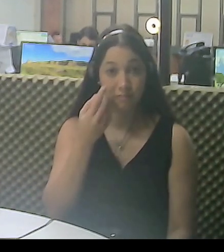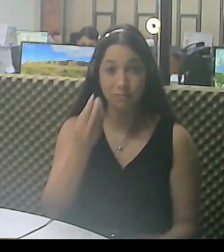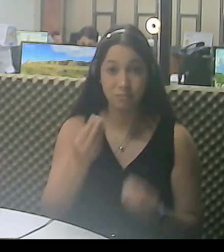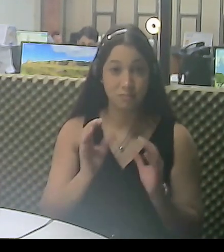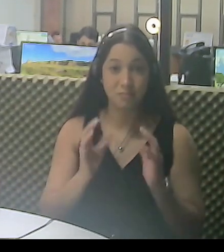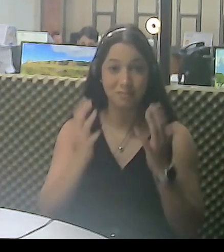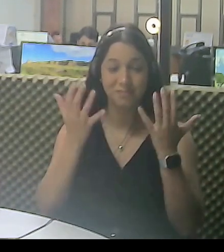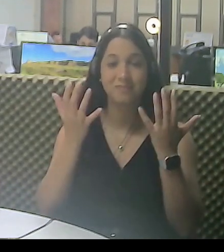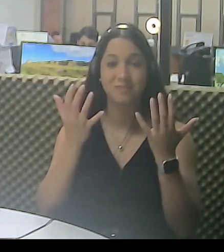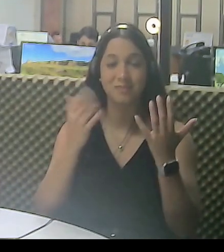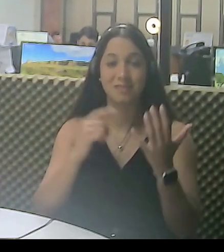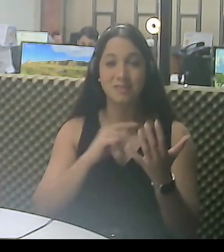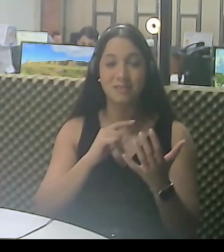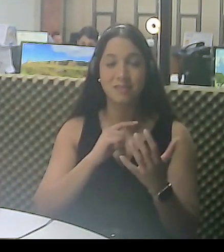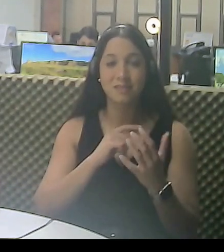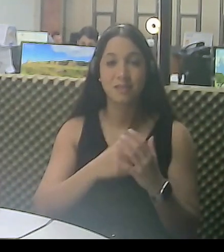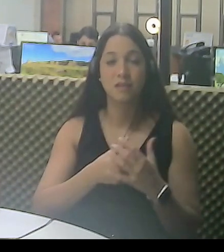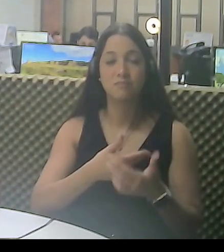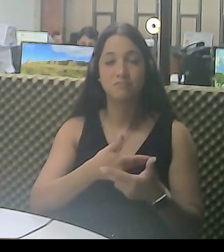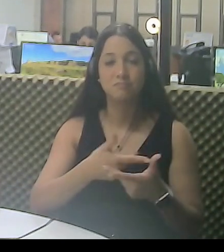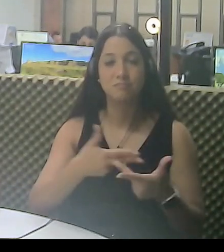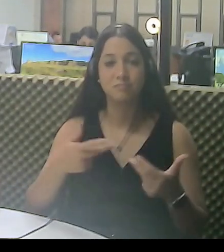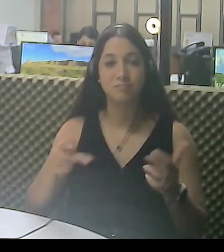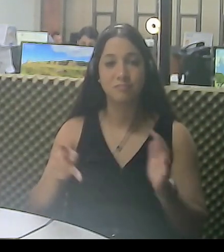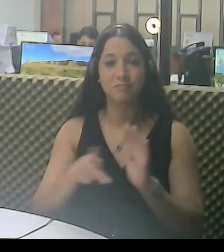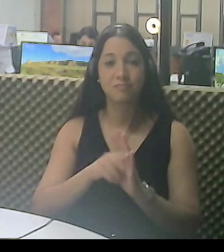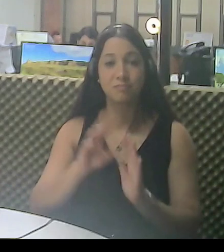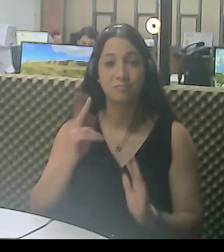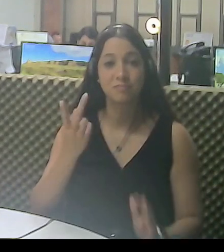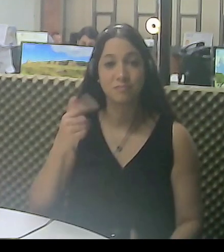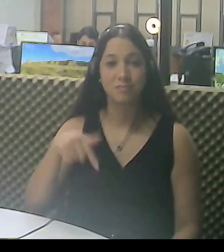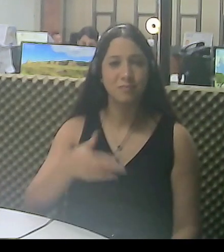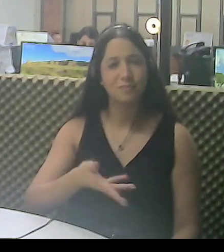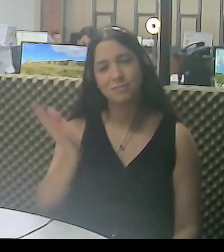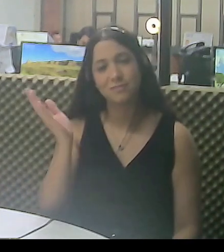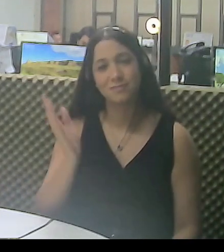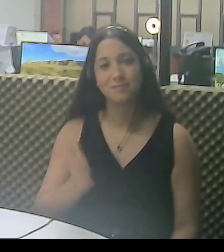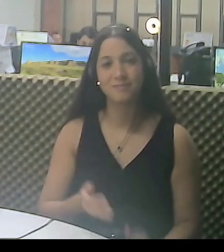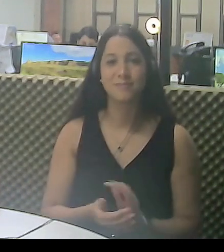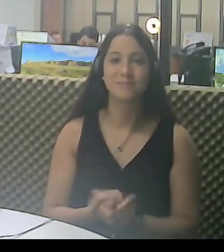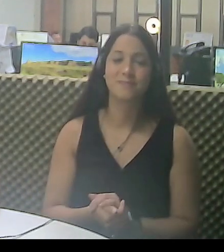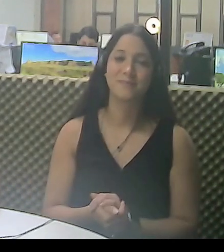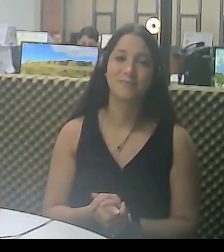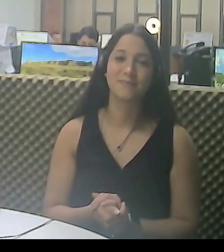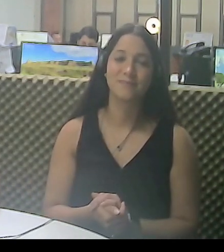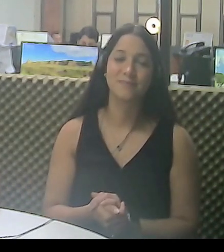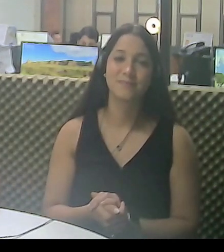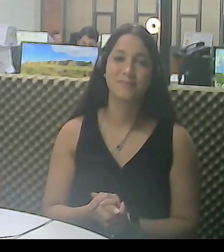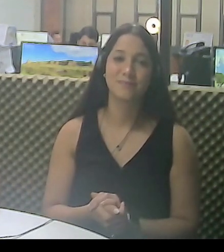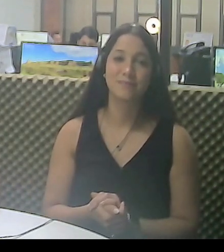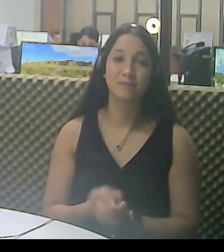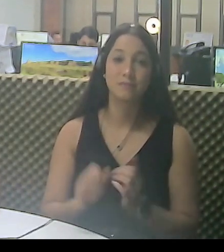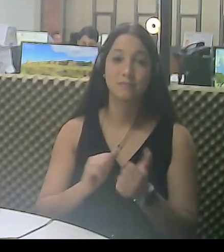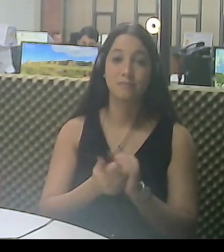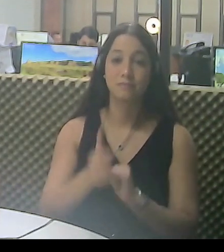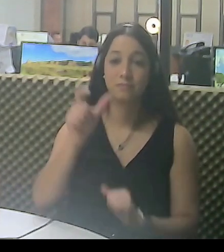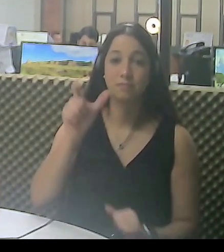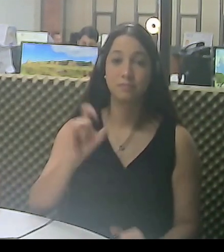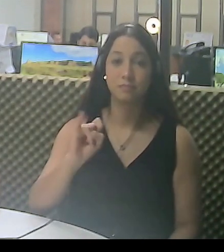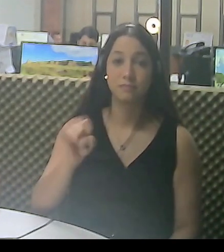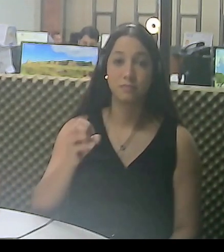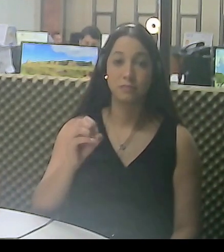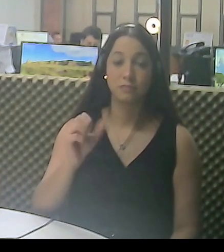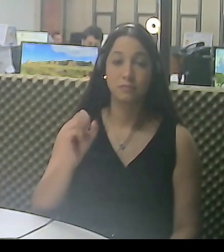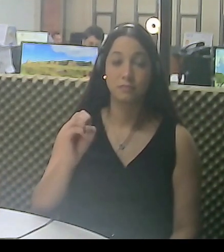desse evento, que traz conteúdos sobre o universo dos quadrinhos. Participe! O atleta João Pedro Barbosa,